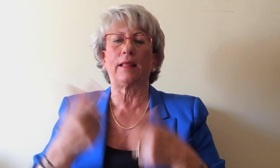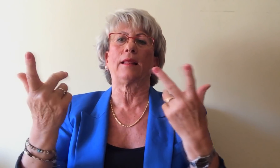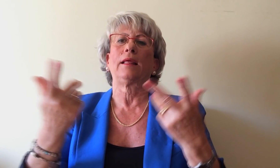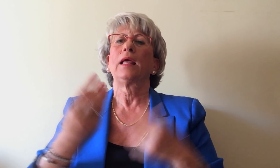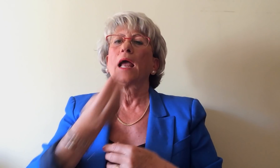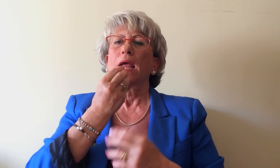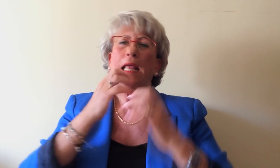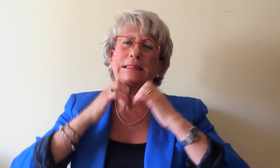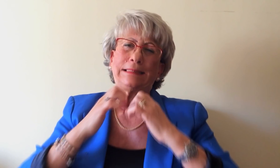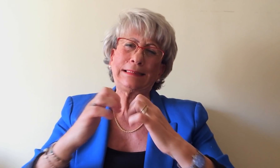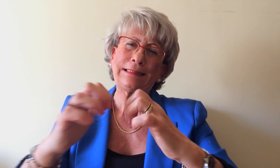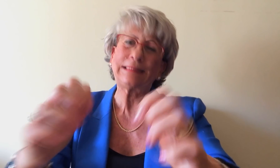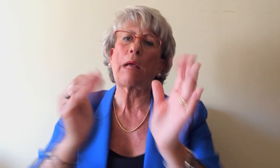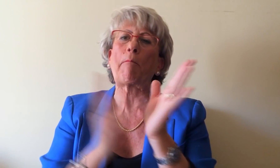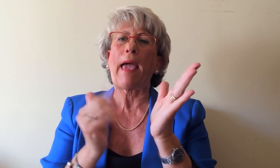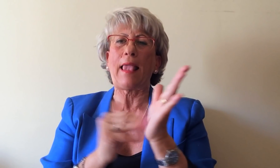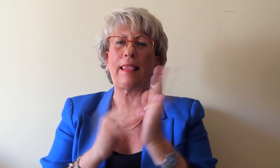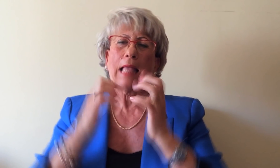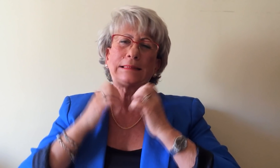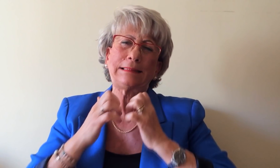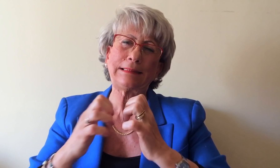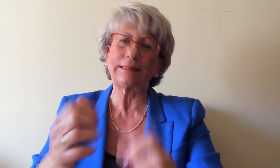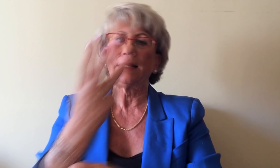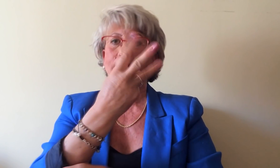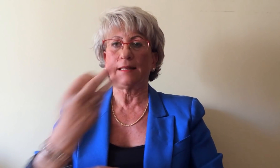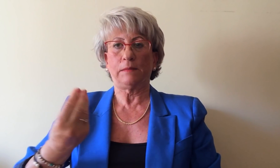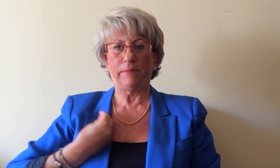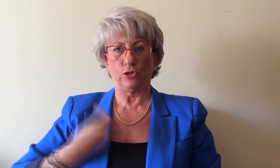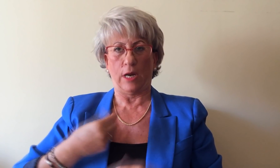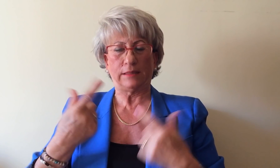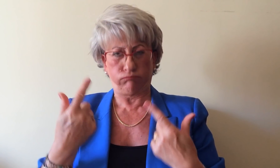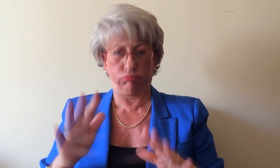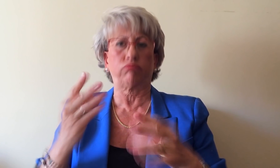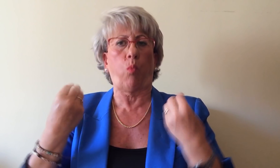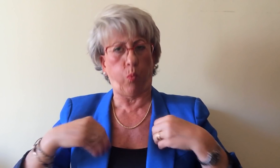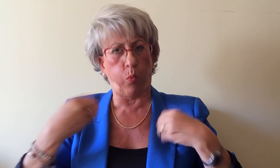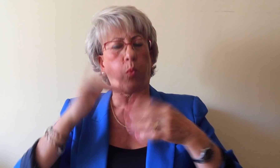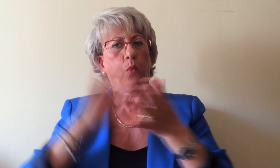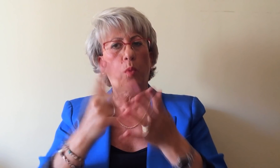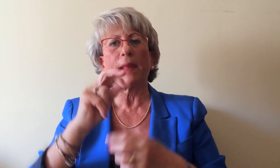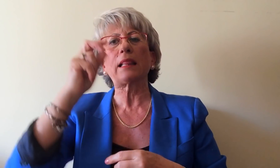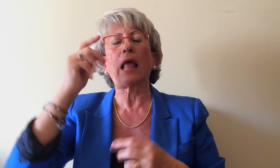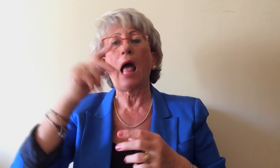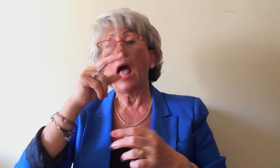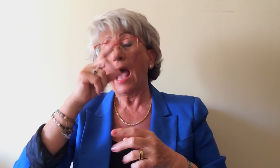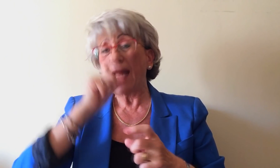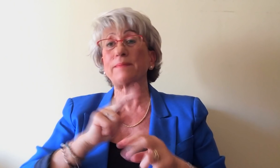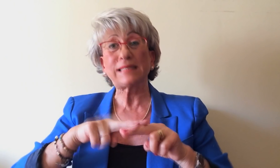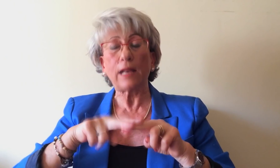l'alcalde, també es va fer una rosada on van a participar 300 persones i déu-n'hi-do, hi havia moltíssima gent